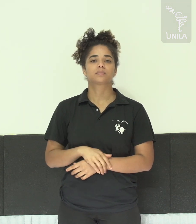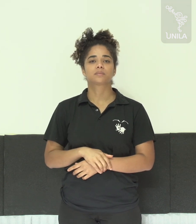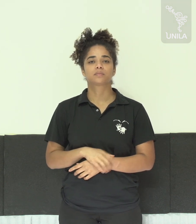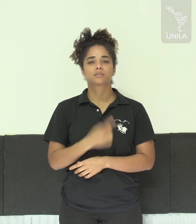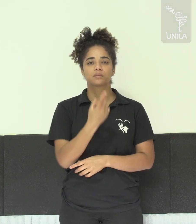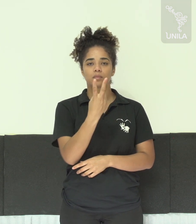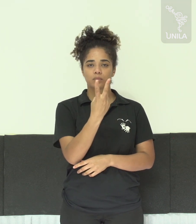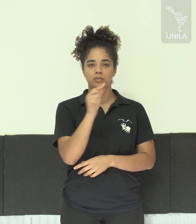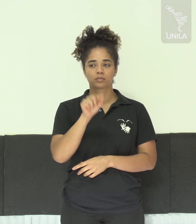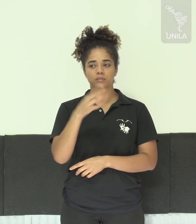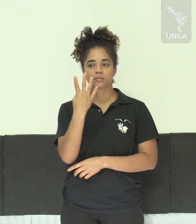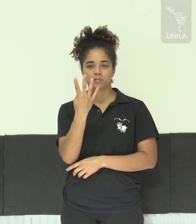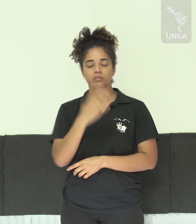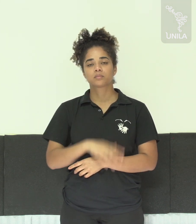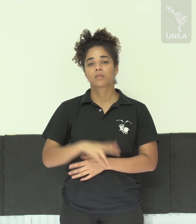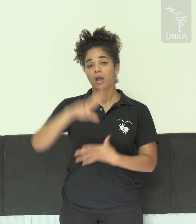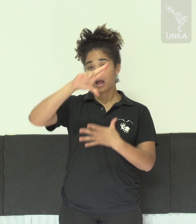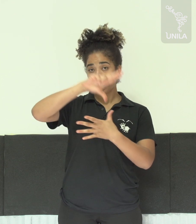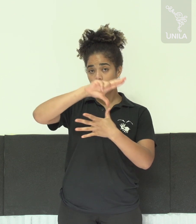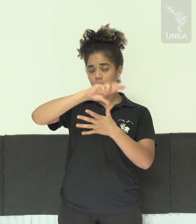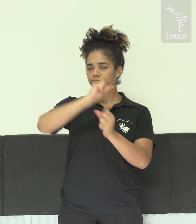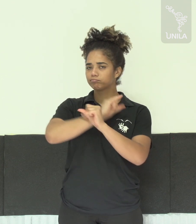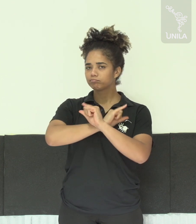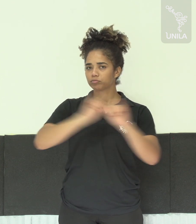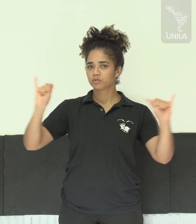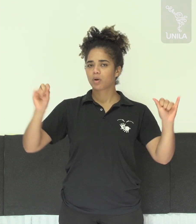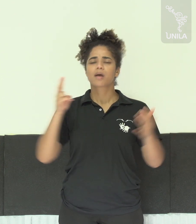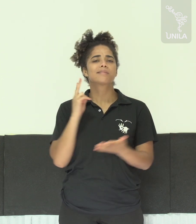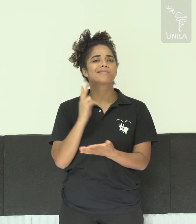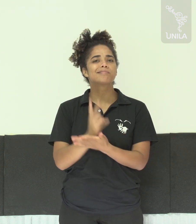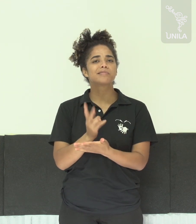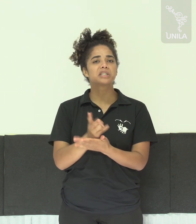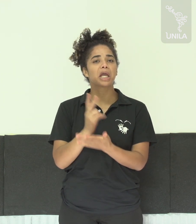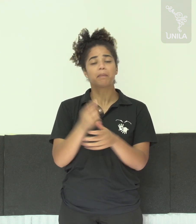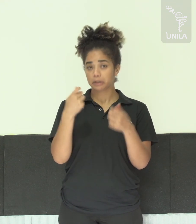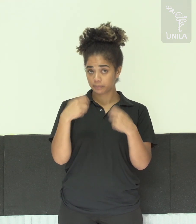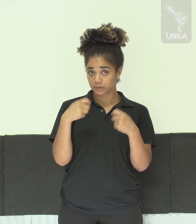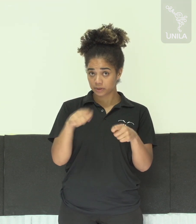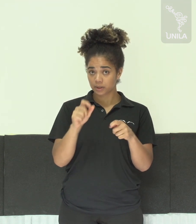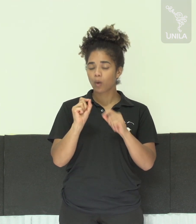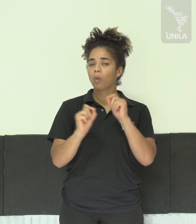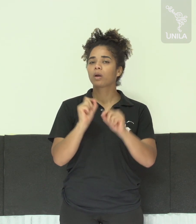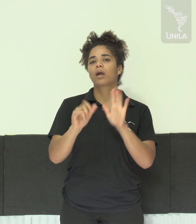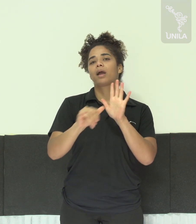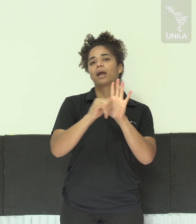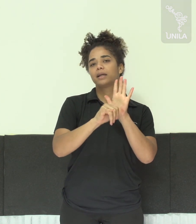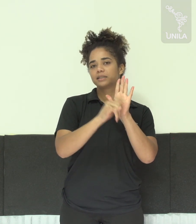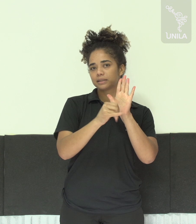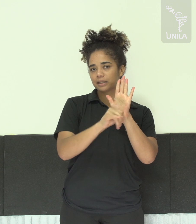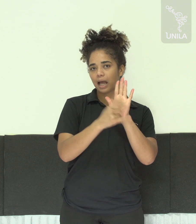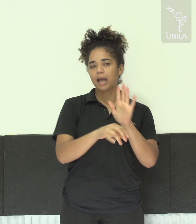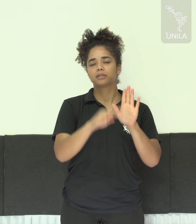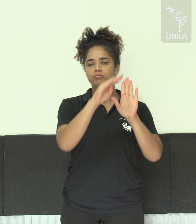12.4 A UNILA divulgará sempre que necessário editais, normas